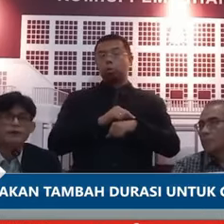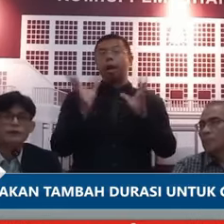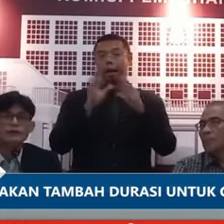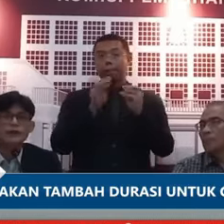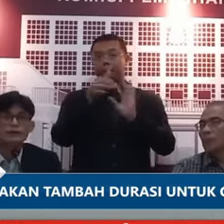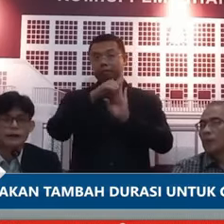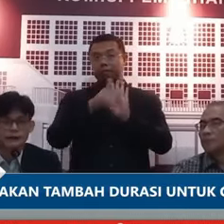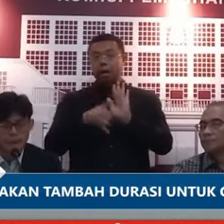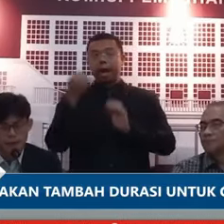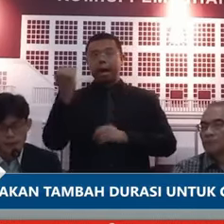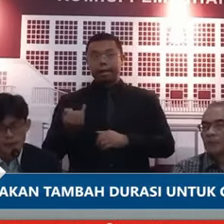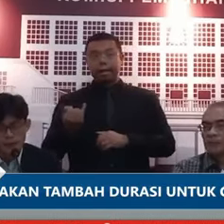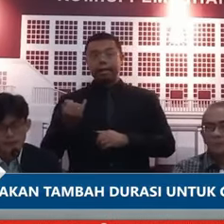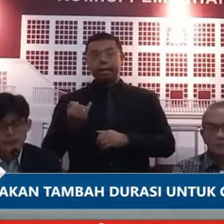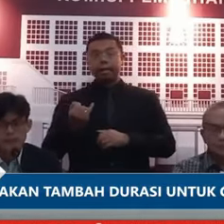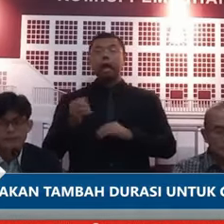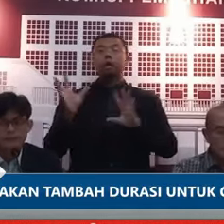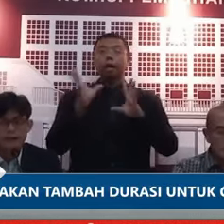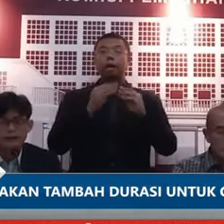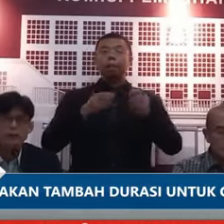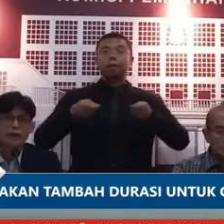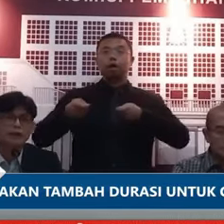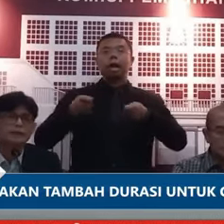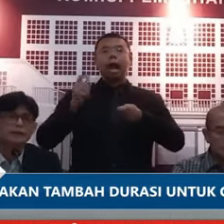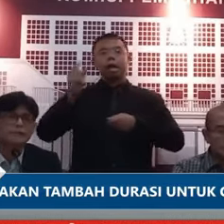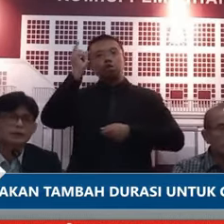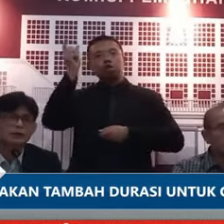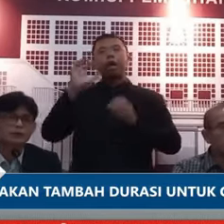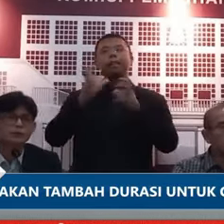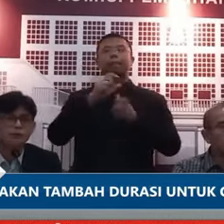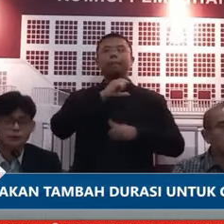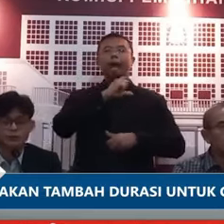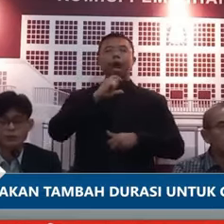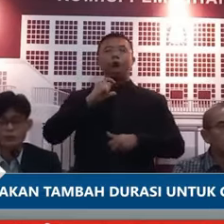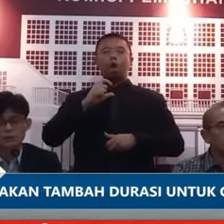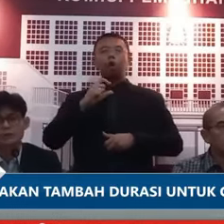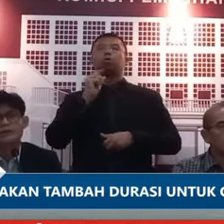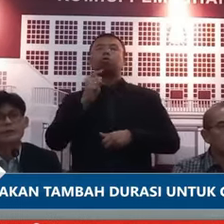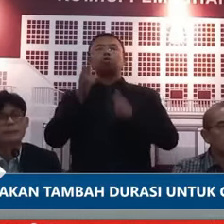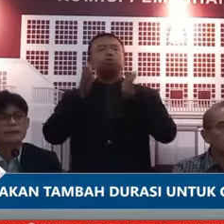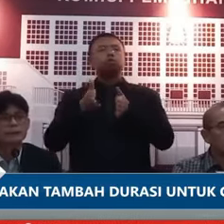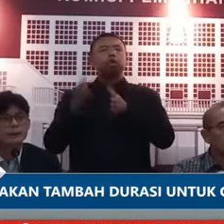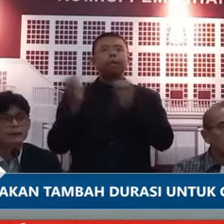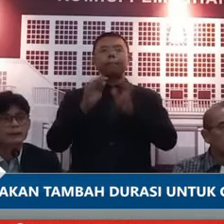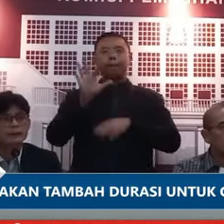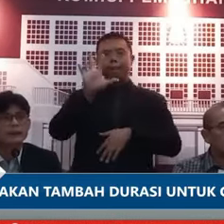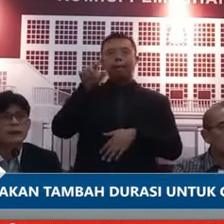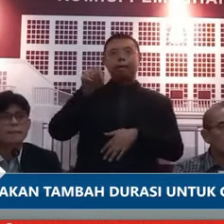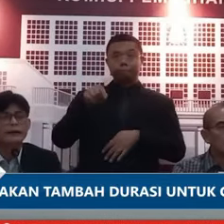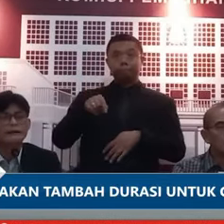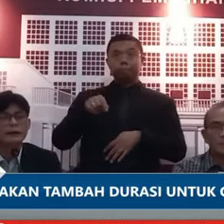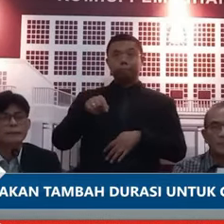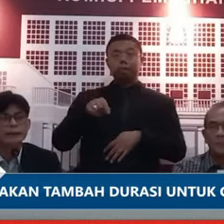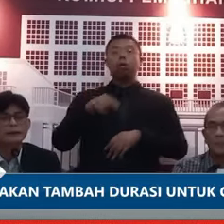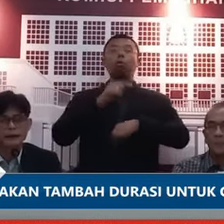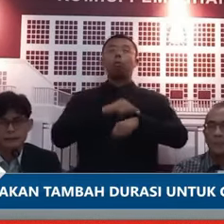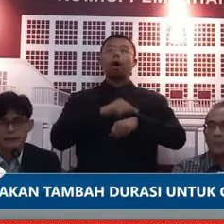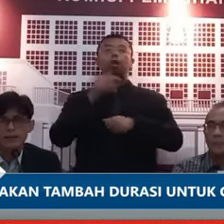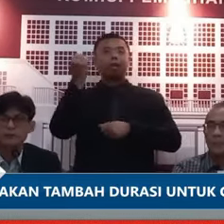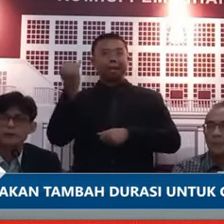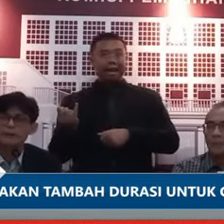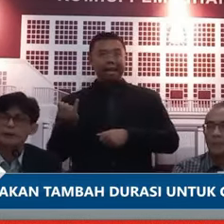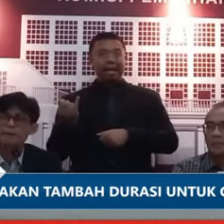selama 2 menit dianggap belum cukup untuk meyakinkan pemilih. Terlebih, ini merupakan debat terakhir yang menentukan sikap para pemilih. Penambahan